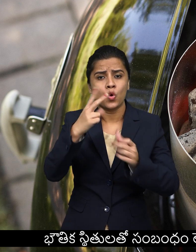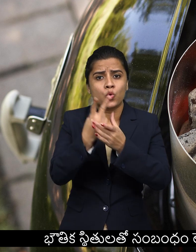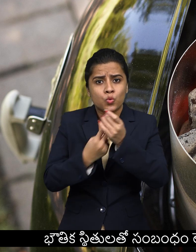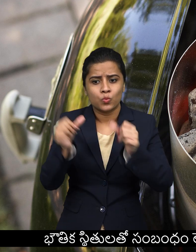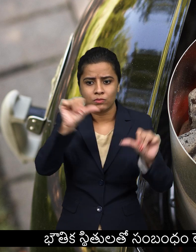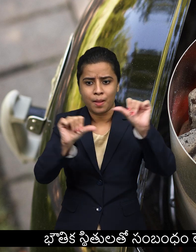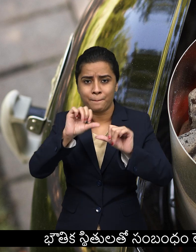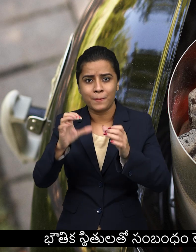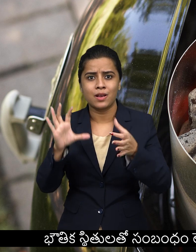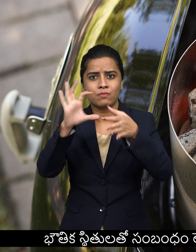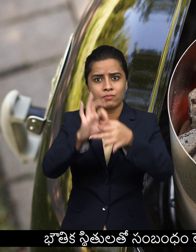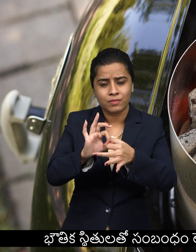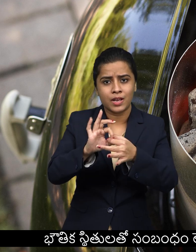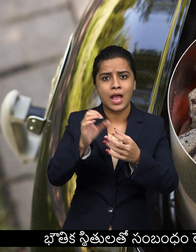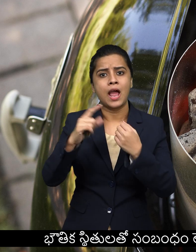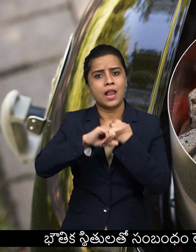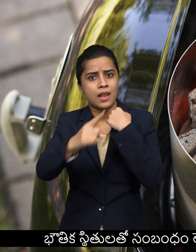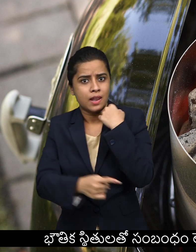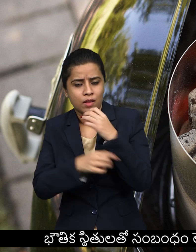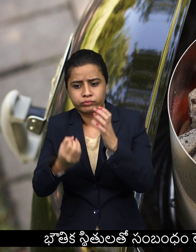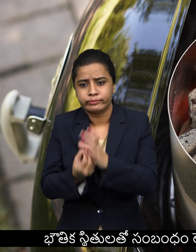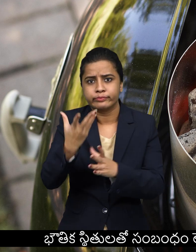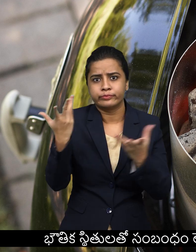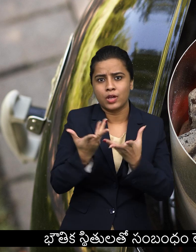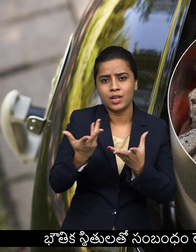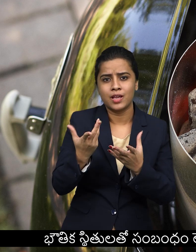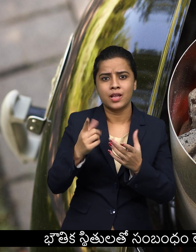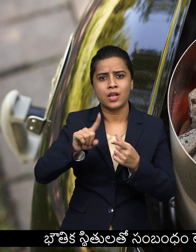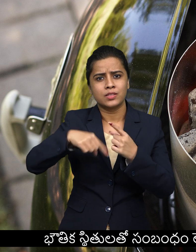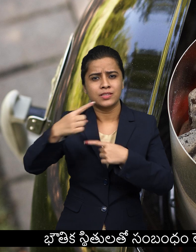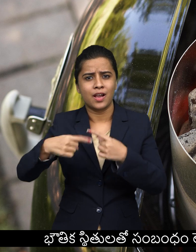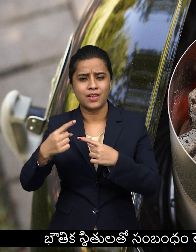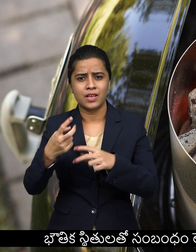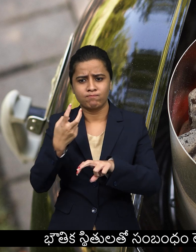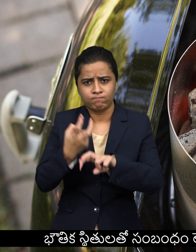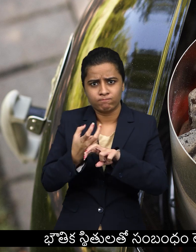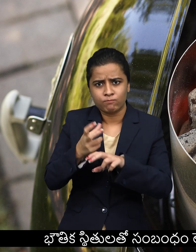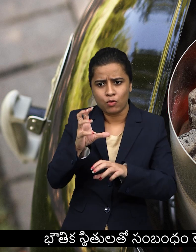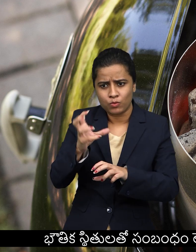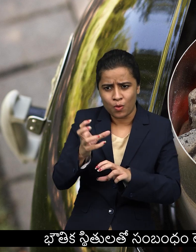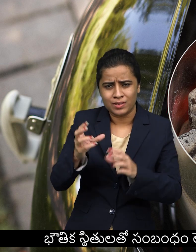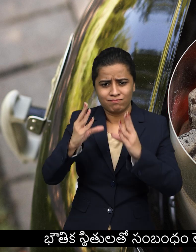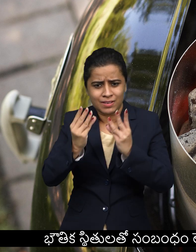వాటి భౌతిక స్థితులతో సంబంధం లేకుండా ఖచ్చితంగా కనుగొనగలిగాడు.